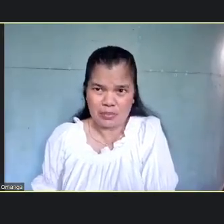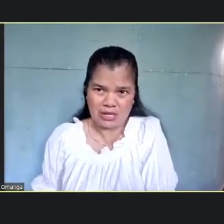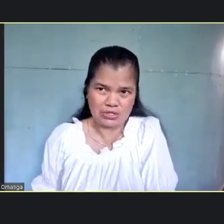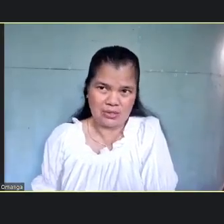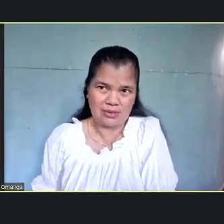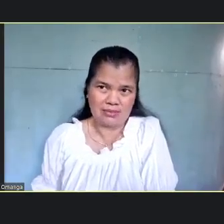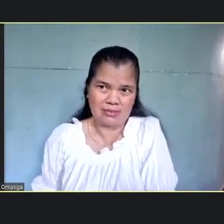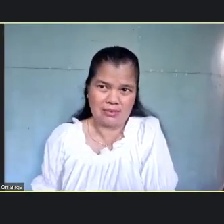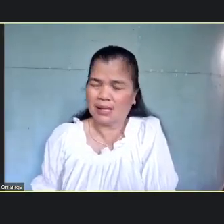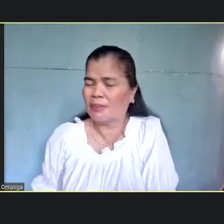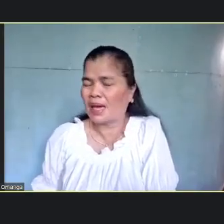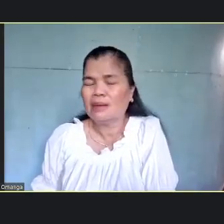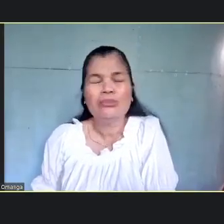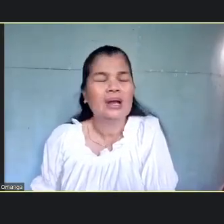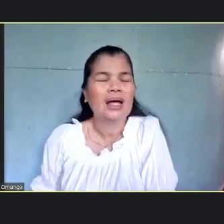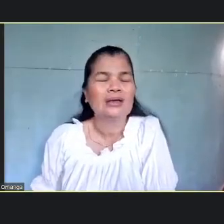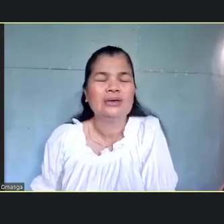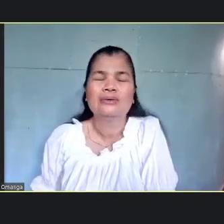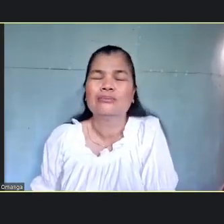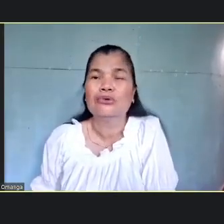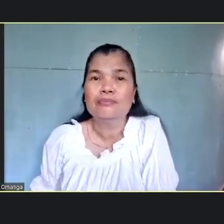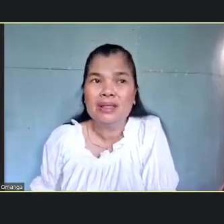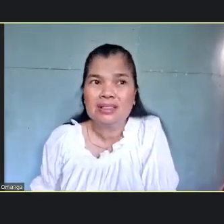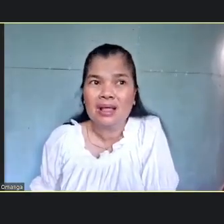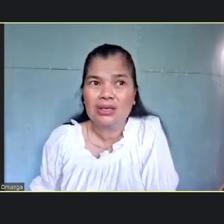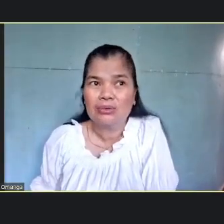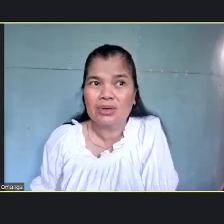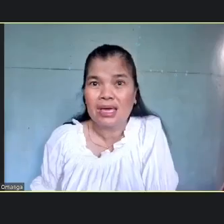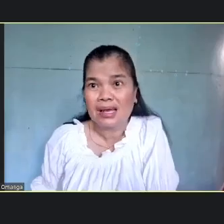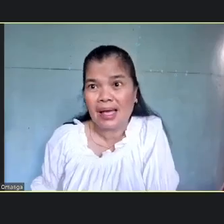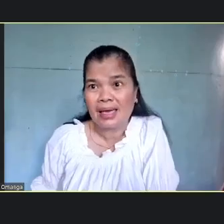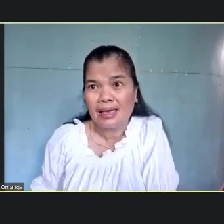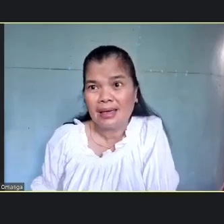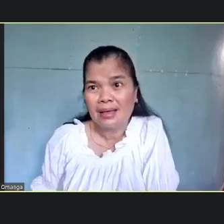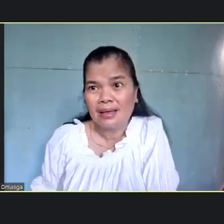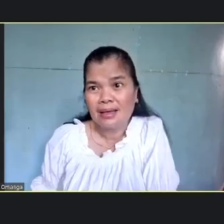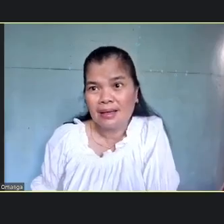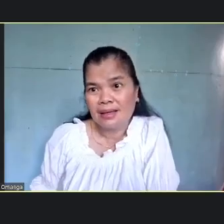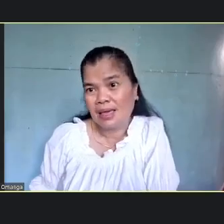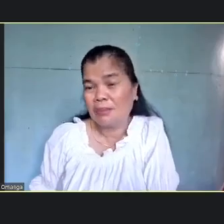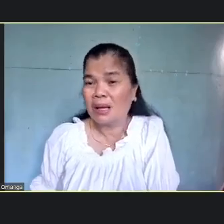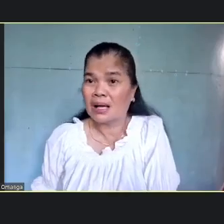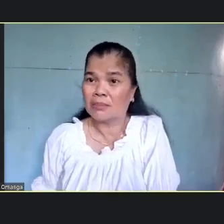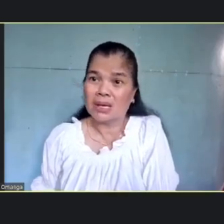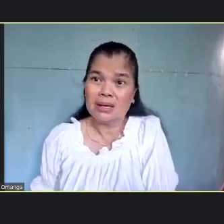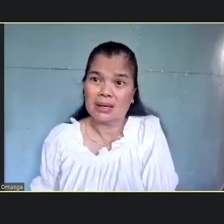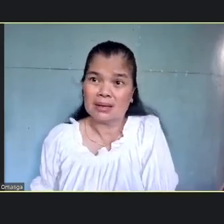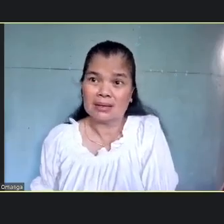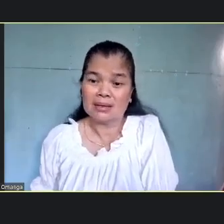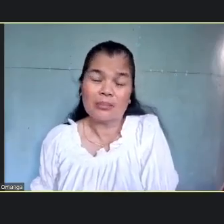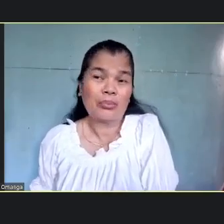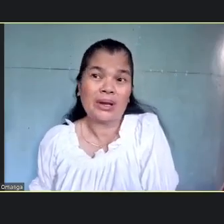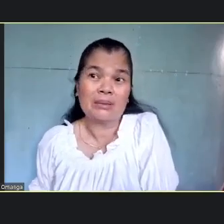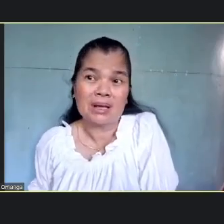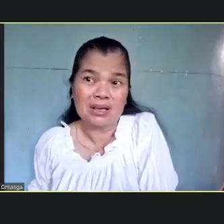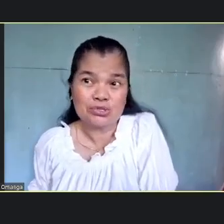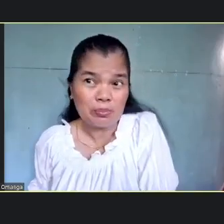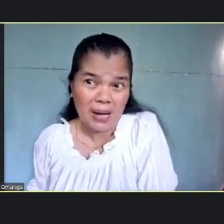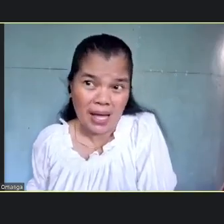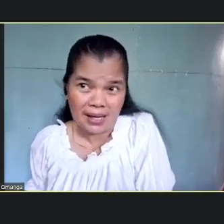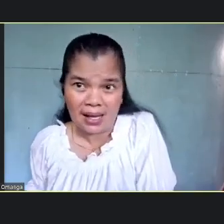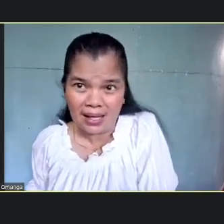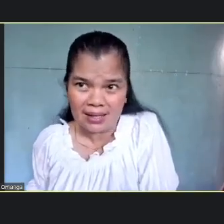facial expression. Ibahin mo lang yung movement ng yung kilay, iba ng meaning. Pwedeng